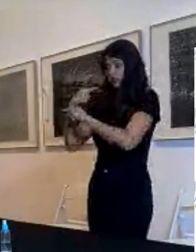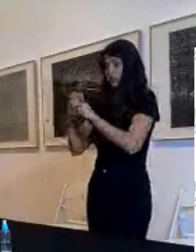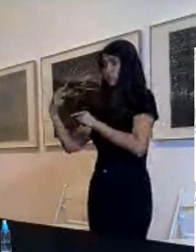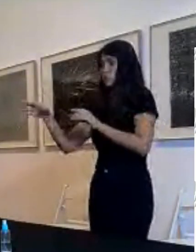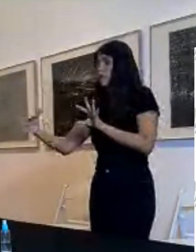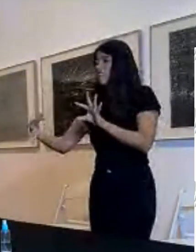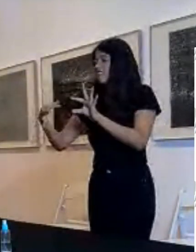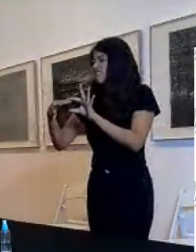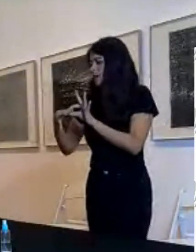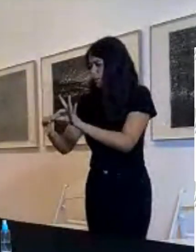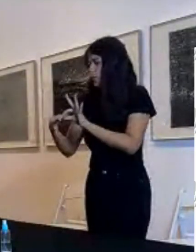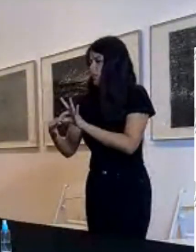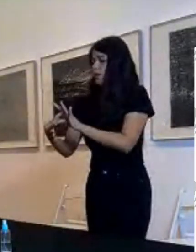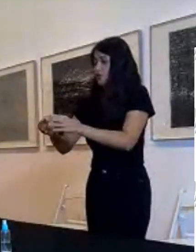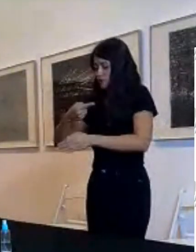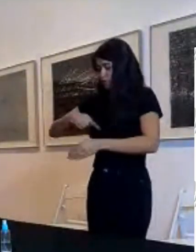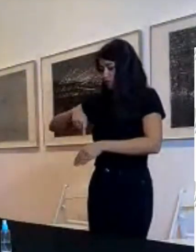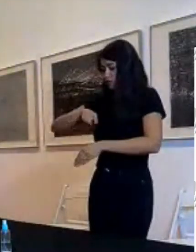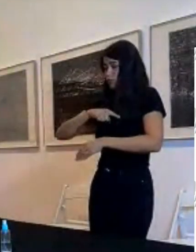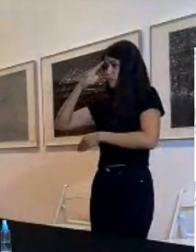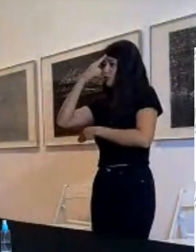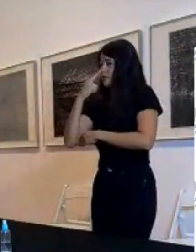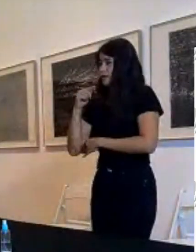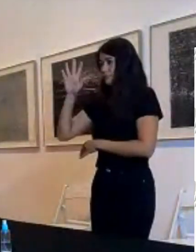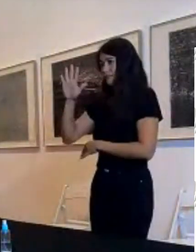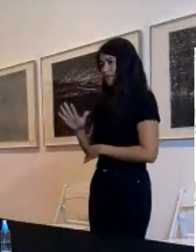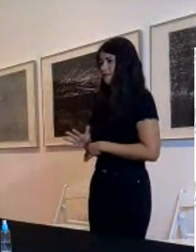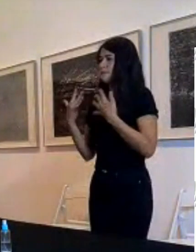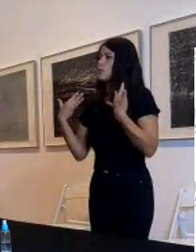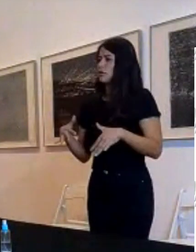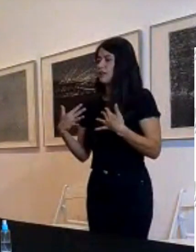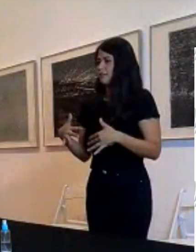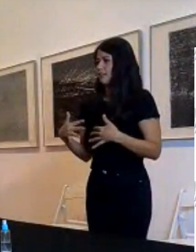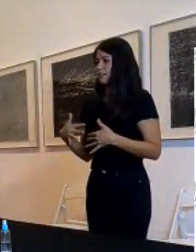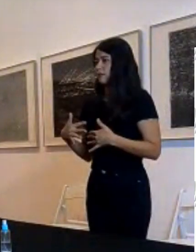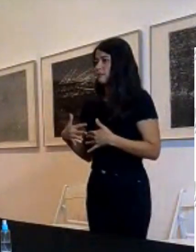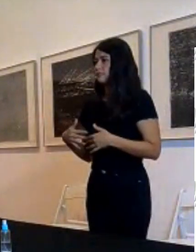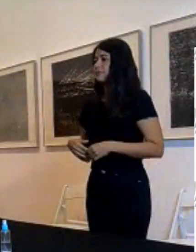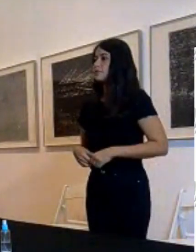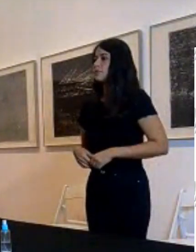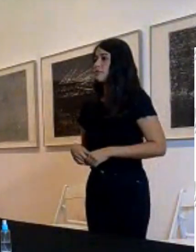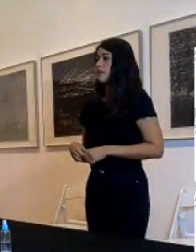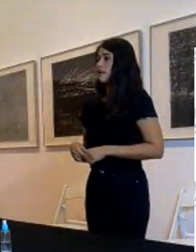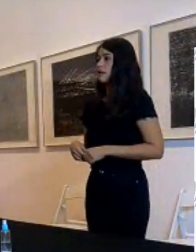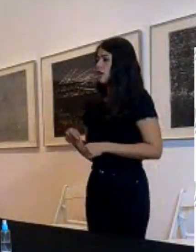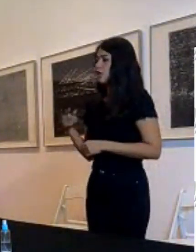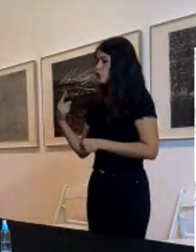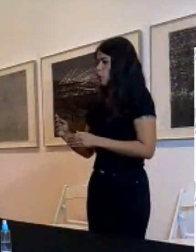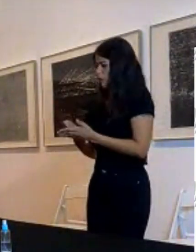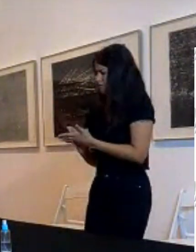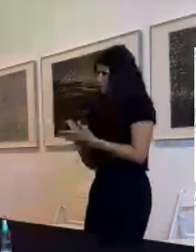vínculo con nosotros, con este espacio, es muy importante, con el MAVI y su génesis también,